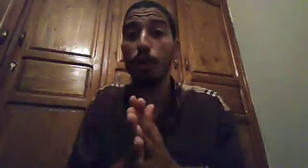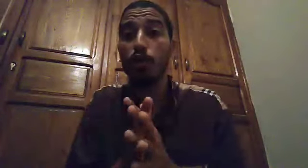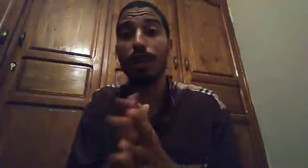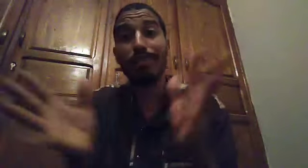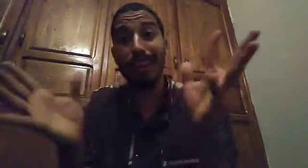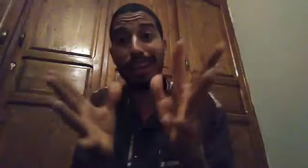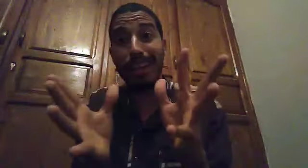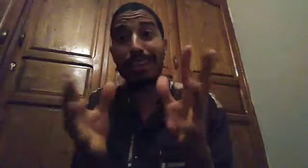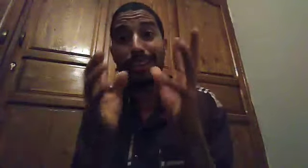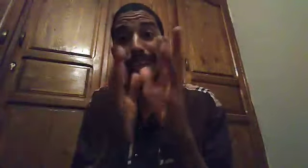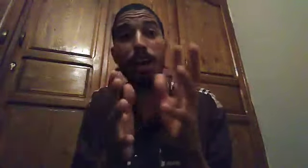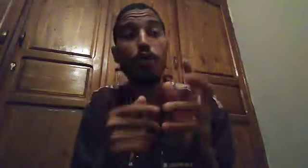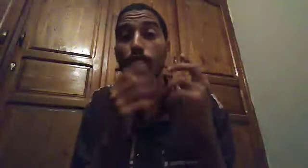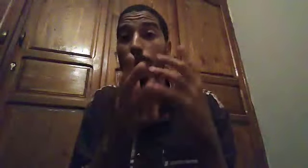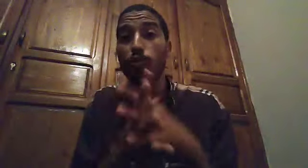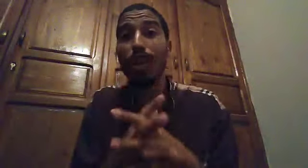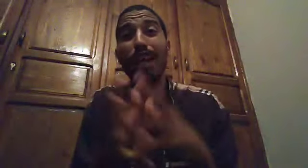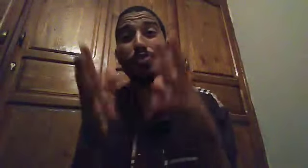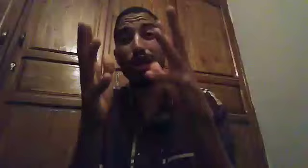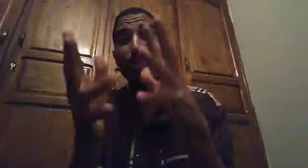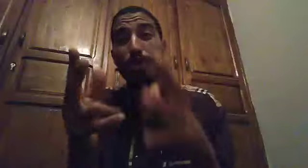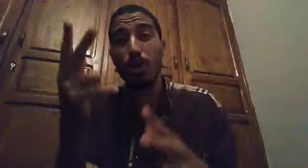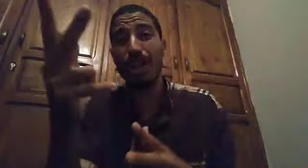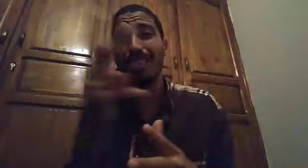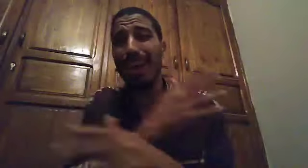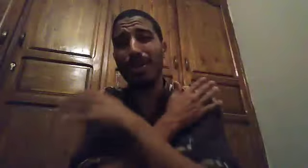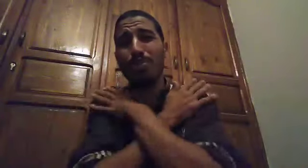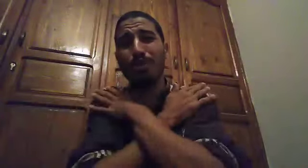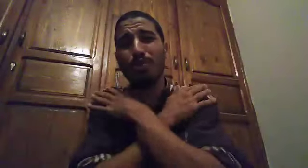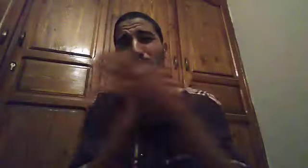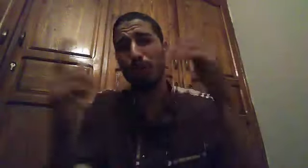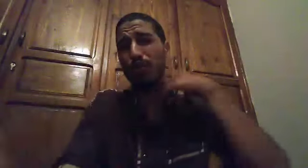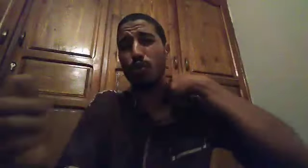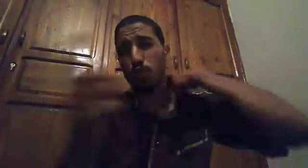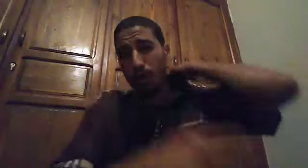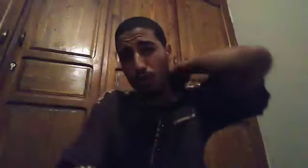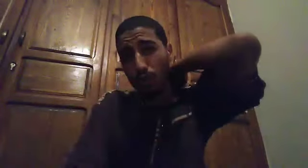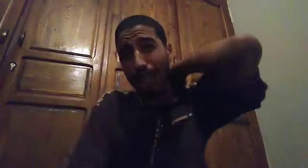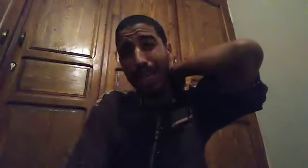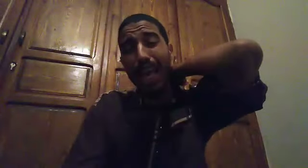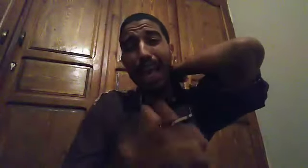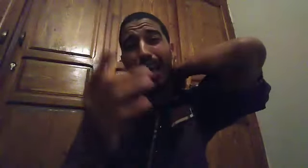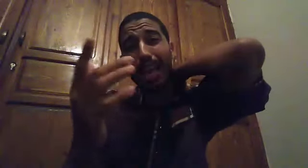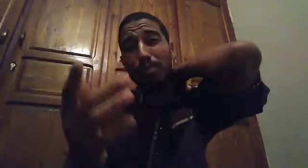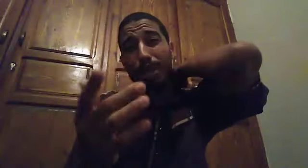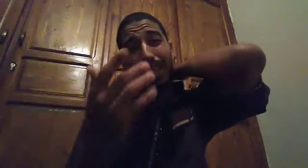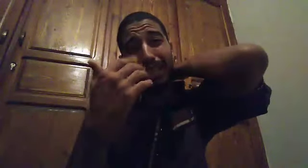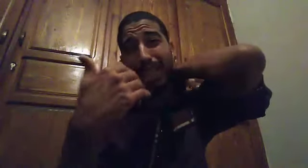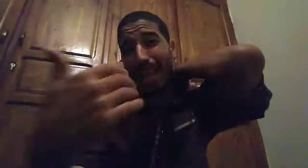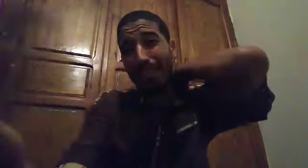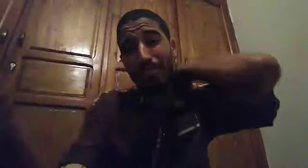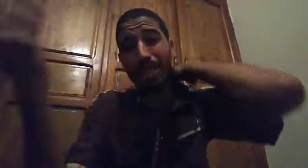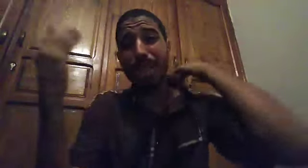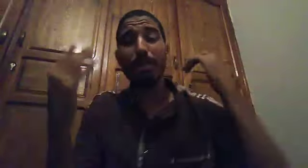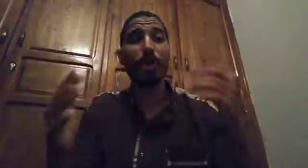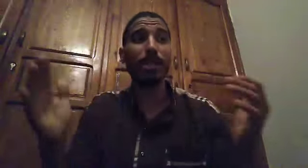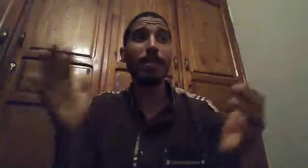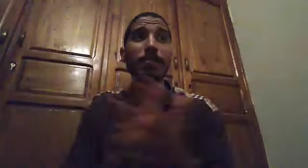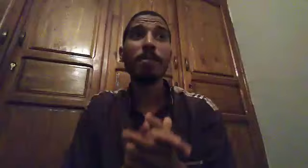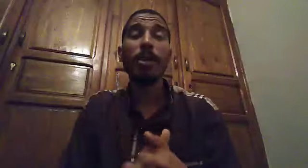بالخطه تغييرات اللي هي اكونيا كان مطالب وكان دار واحد اخطاء خطي في الشوط واحد في الشوط واحد في الشوط الثاني كان ممكن يعطي اهداف مجانيه للبرازيل.